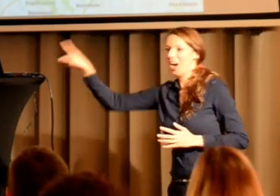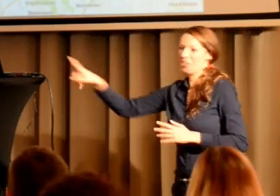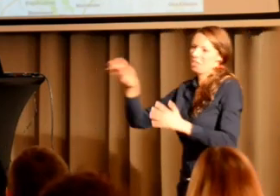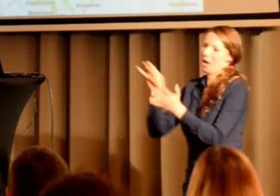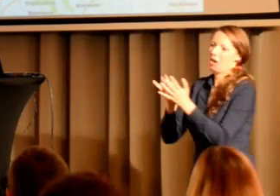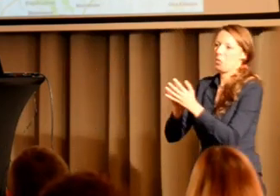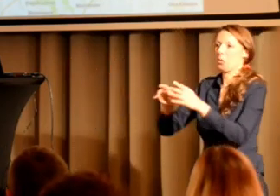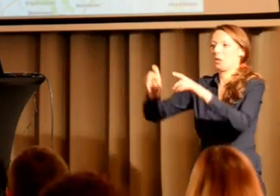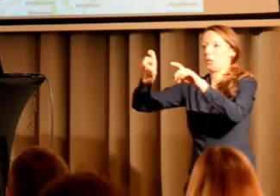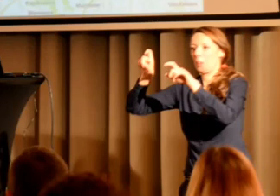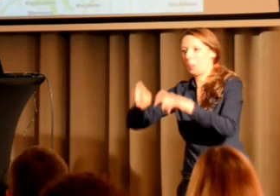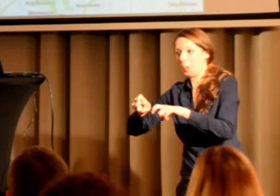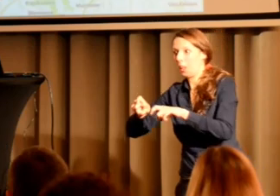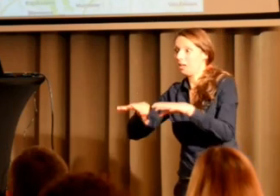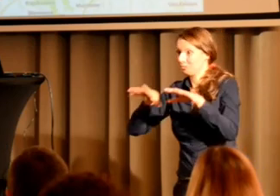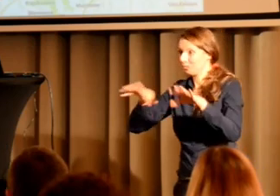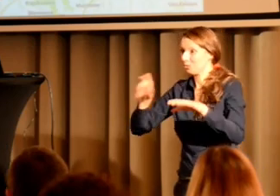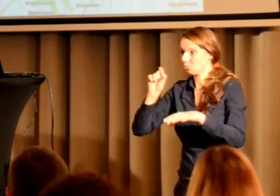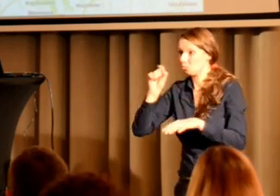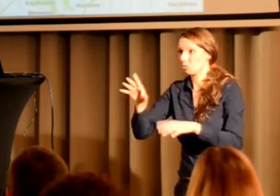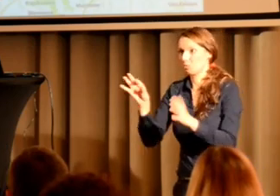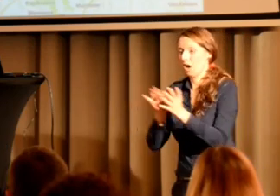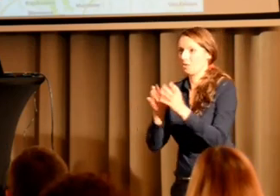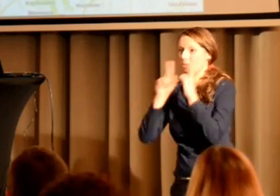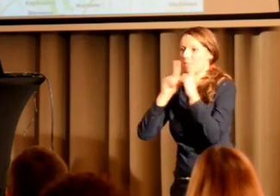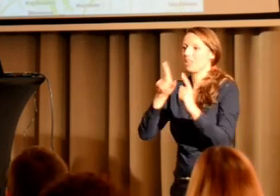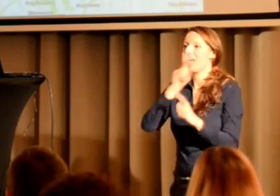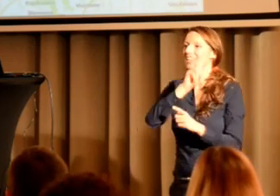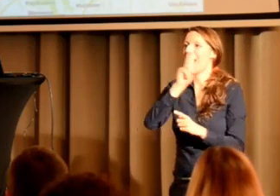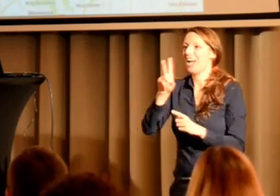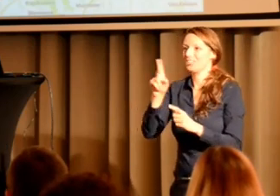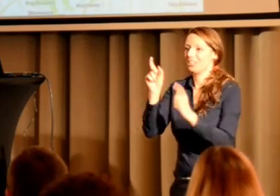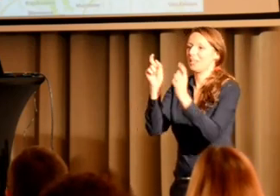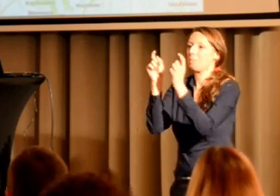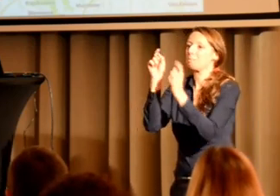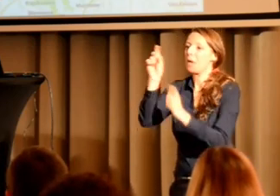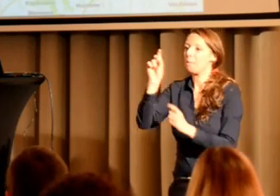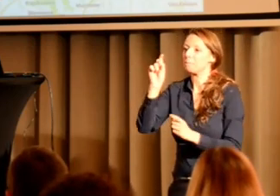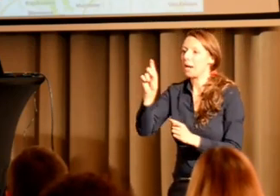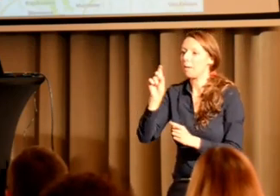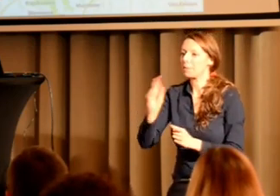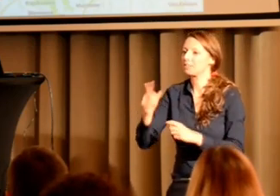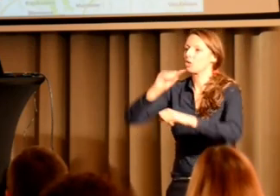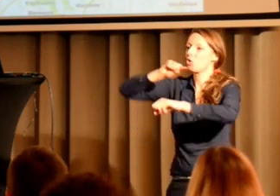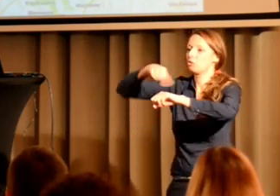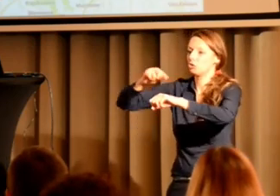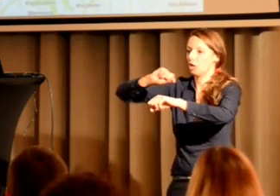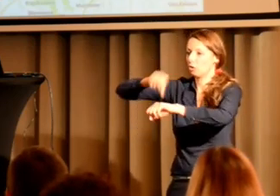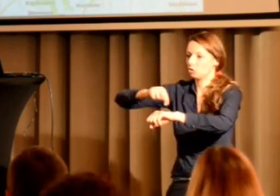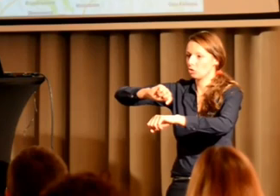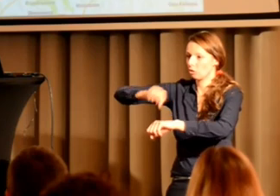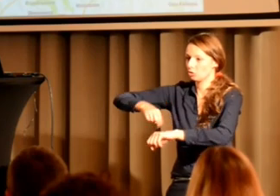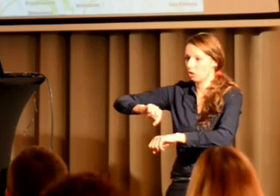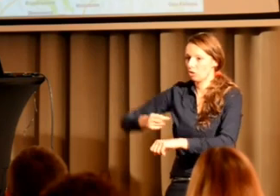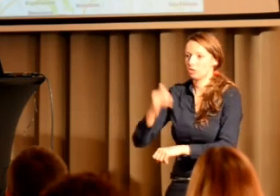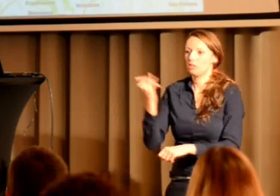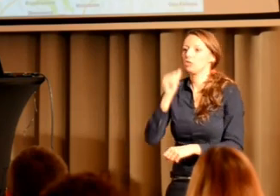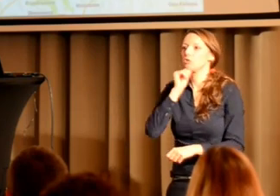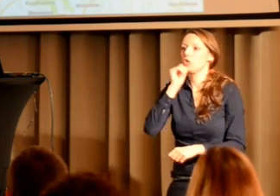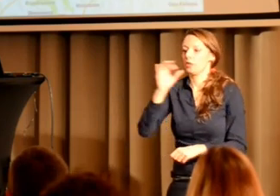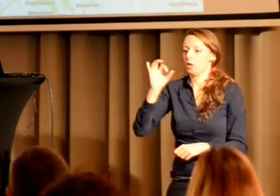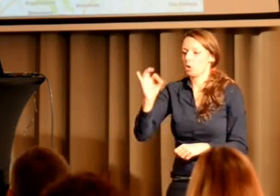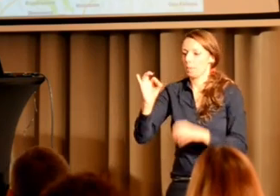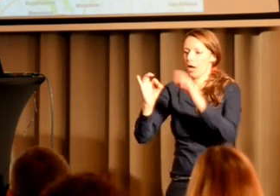miejscach wiele jest namiarów, ponieważ każda kropeczka to jest namiar z 1 godziny, czyli następna kropeczka to jest następna godzina i tak dalej, i tak